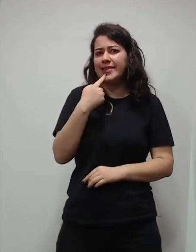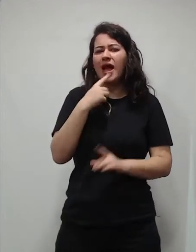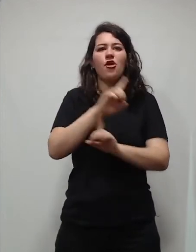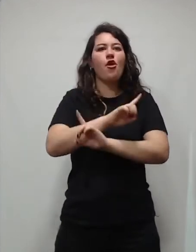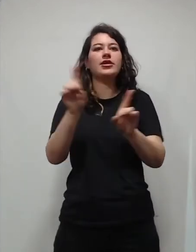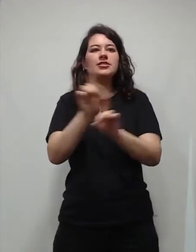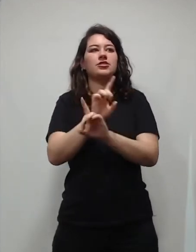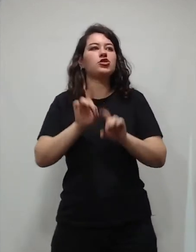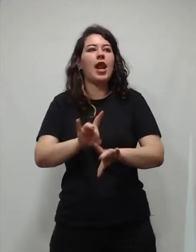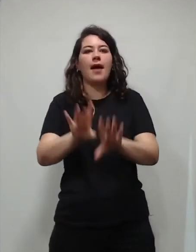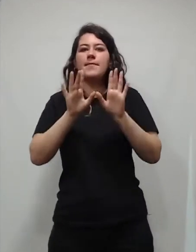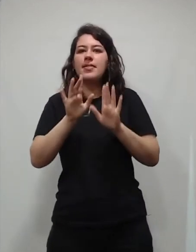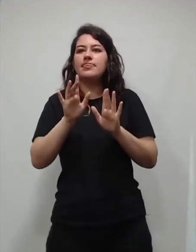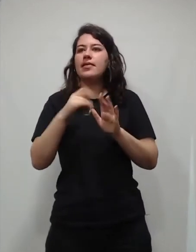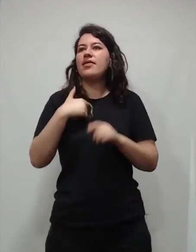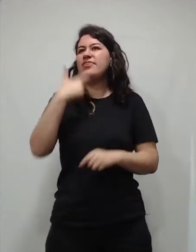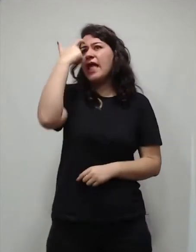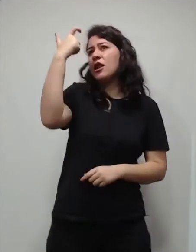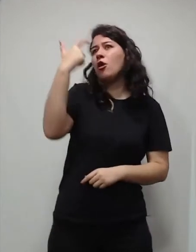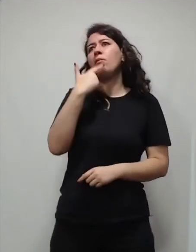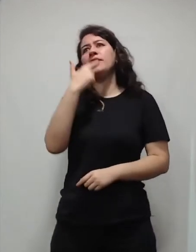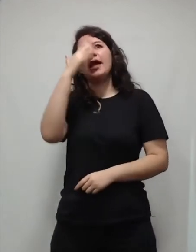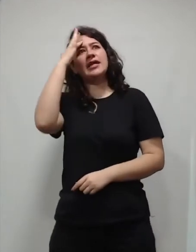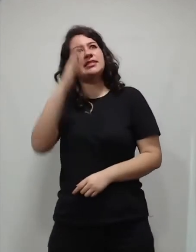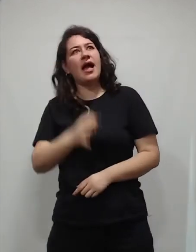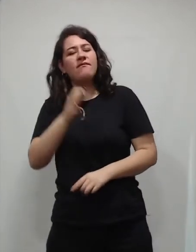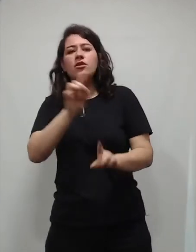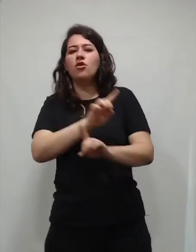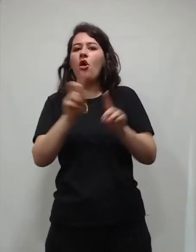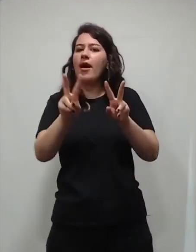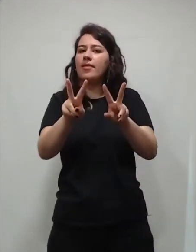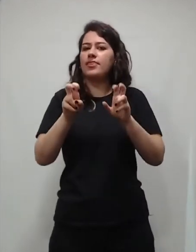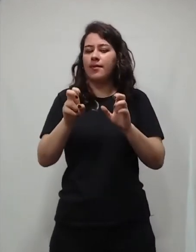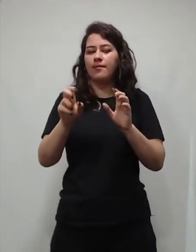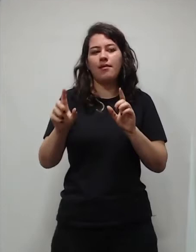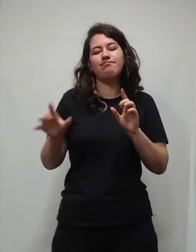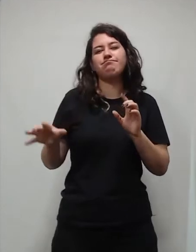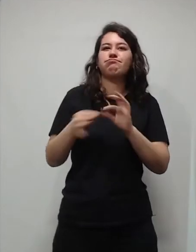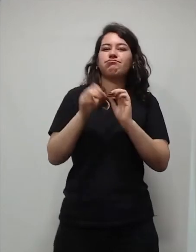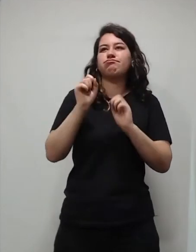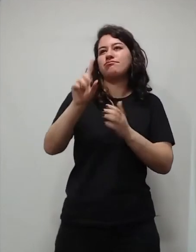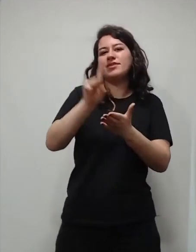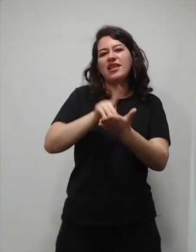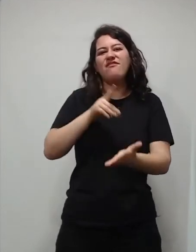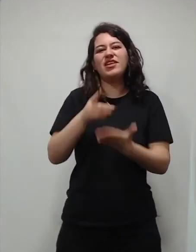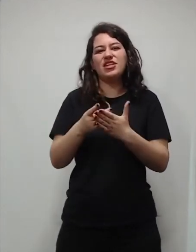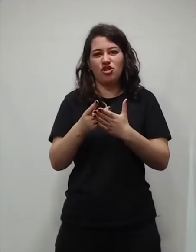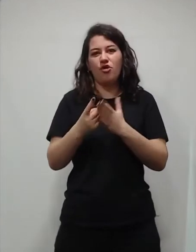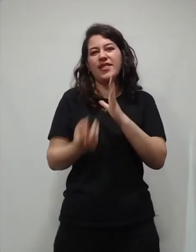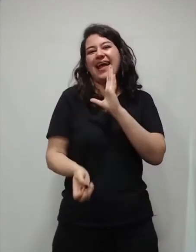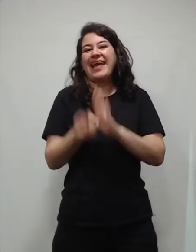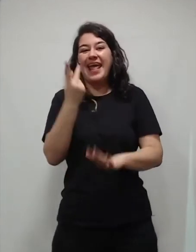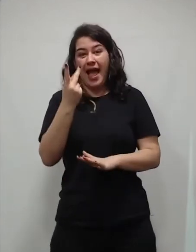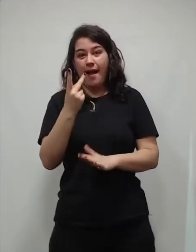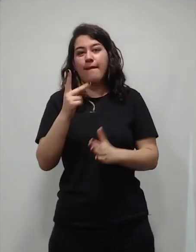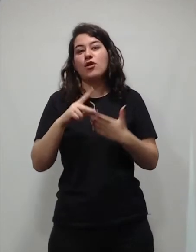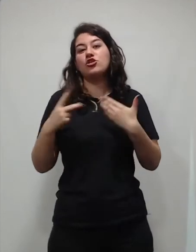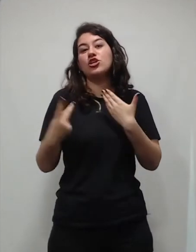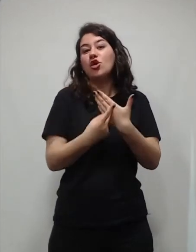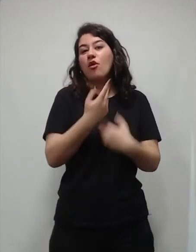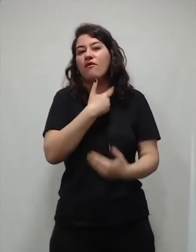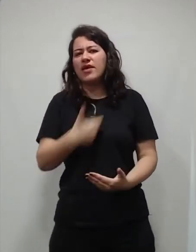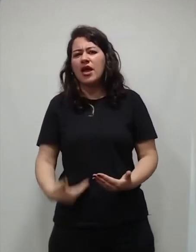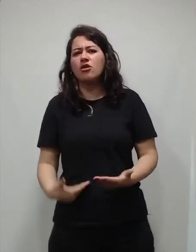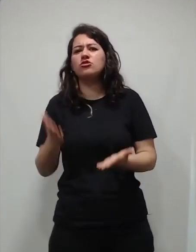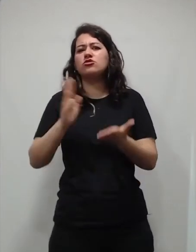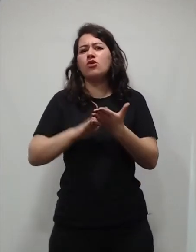lugar solamente técnico, sino que tiene que ver con la definición de la política pública sobre